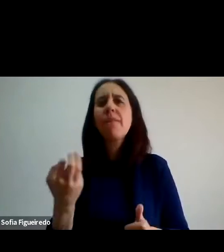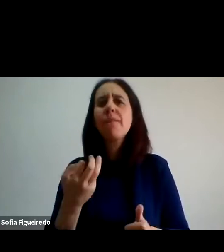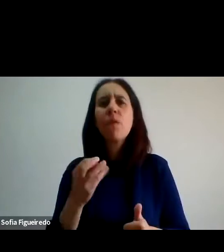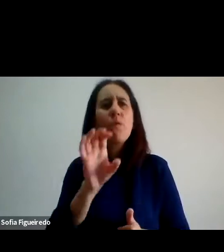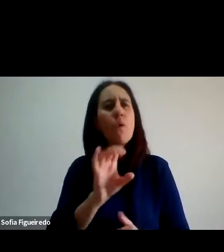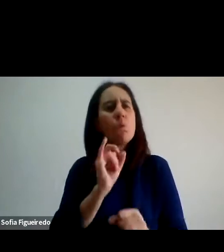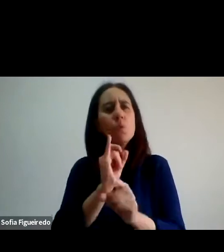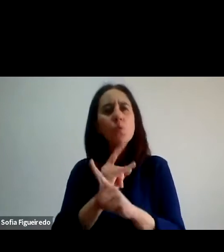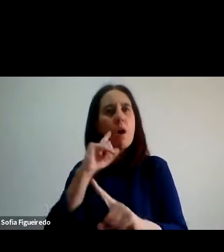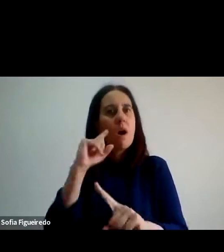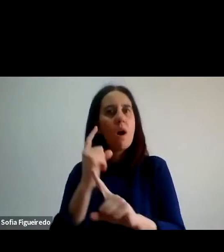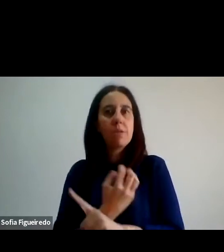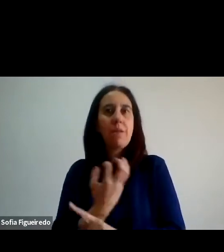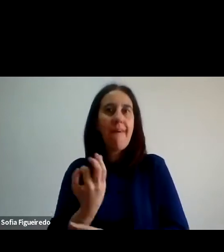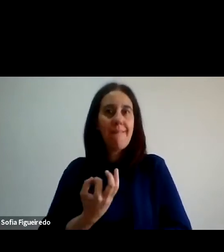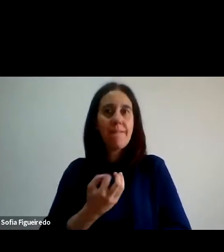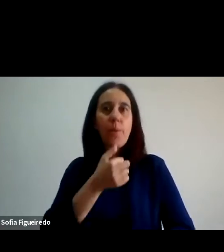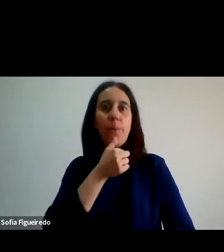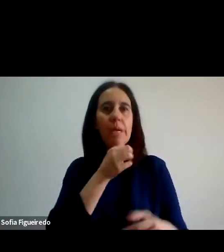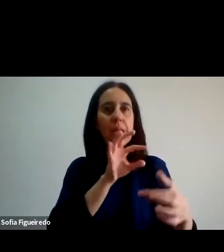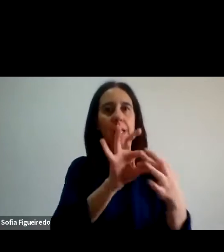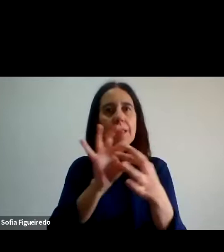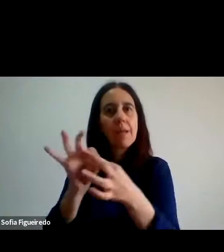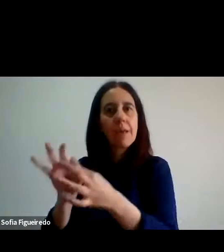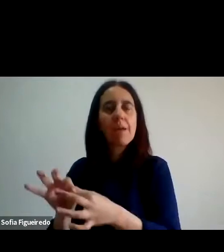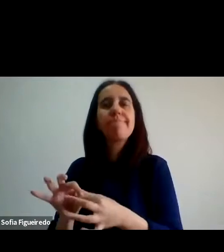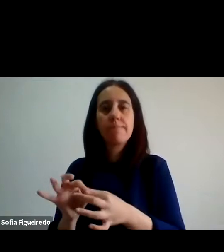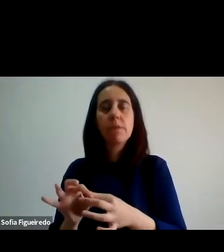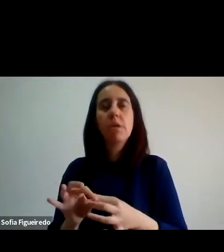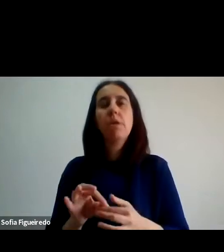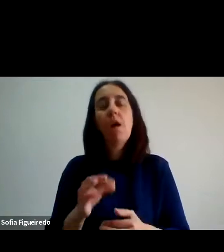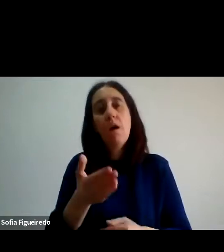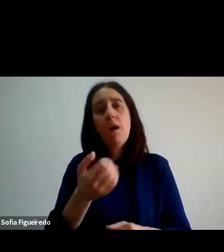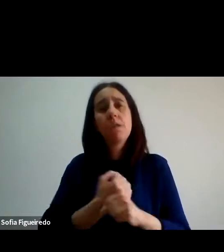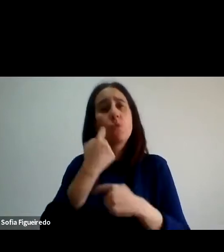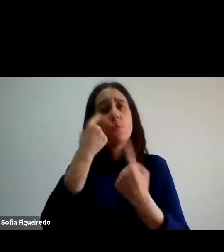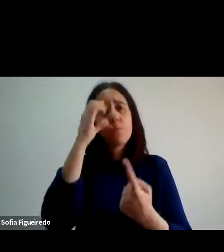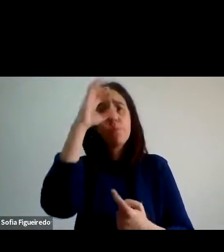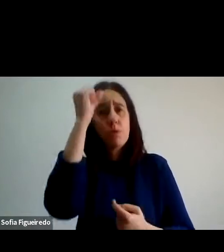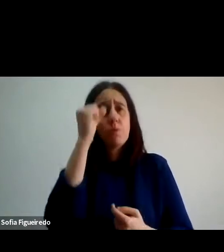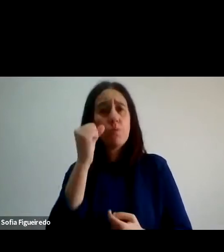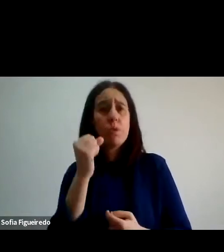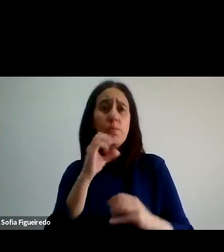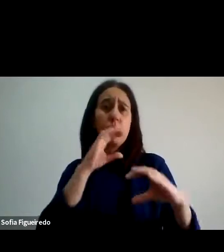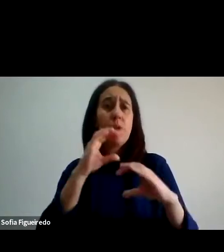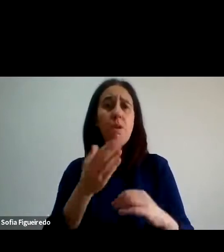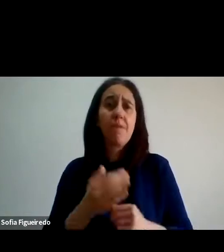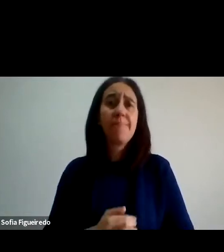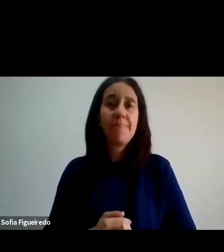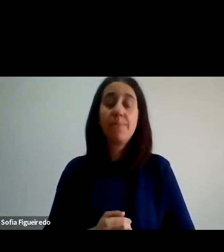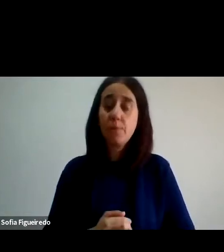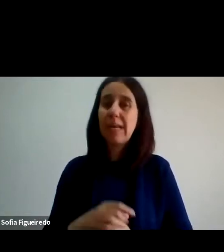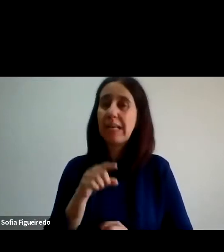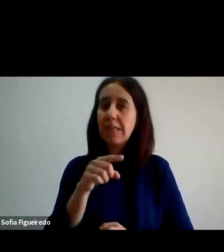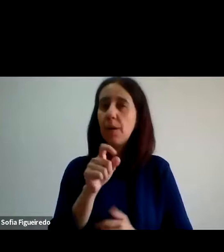formas, efetivamente, de nos conseguir ligarmos aos outros, estamos a prestar serviço público e estamos a comunicar. Portanto, esse é um